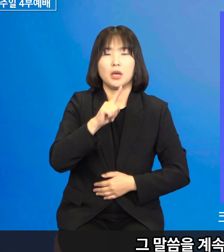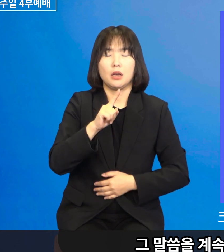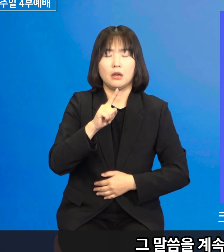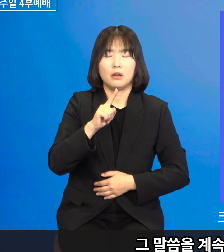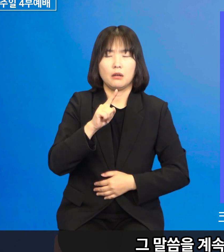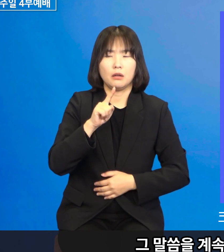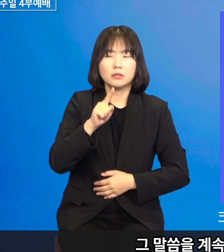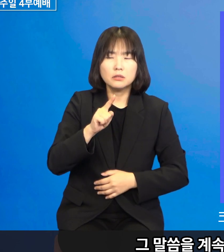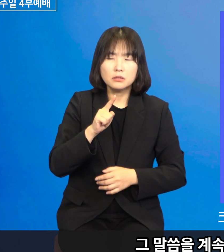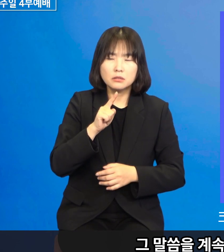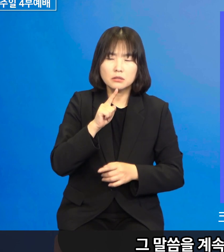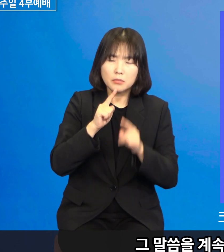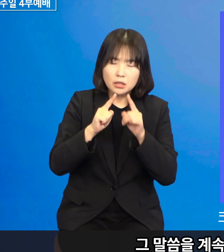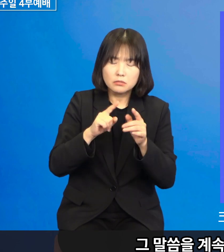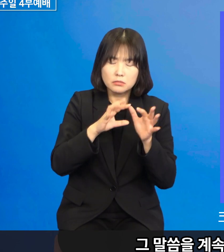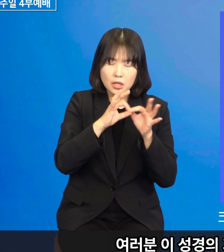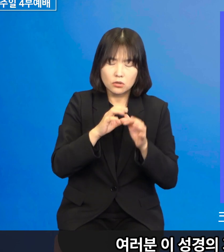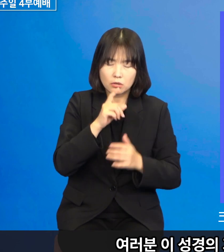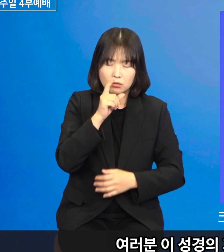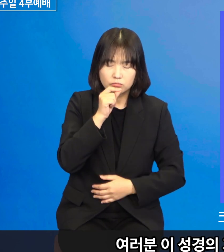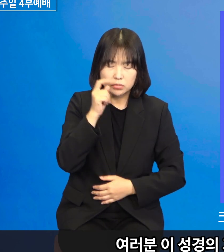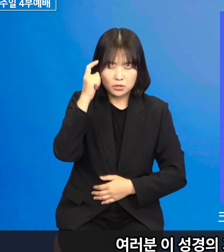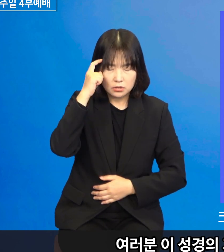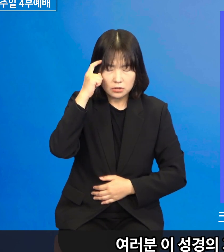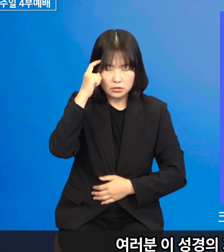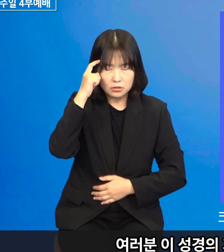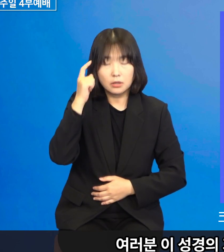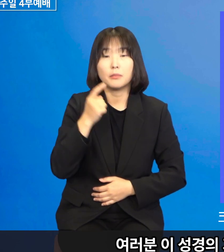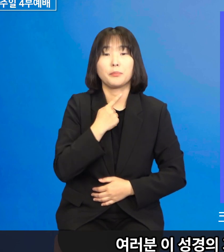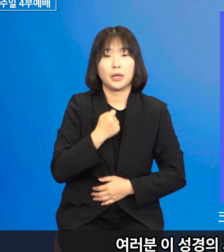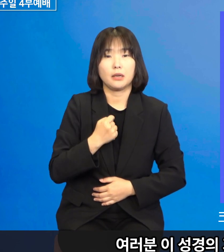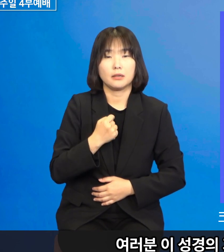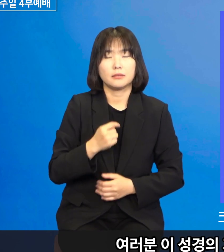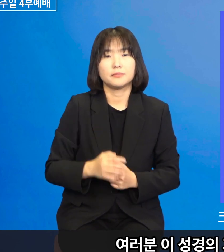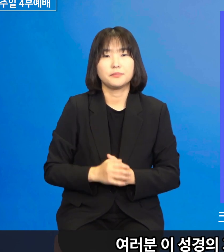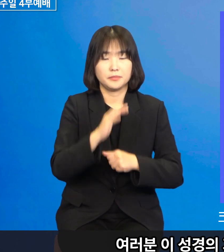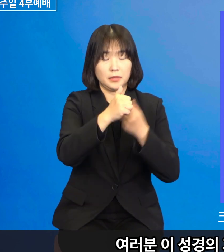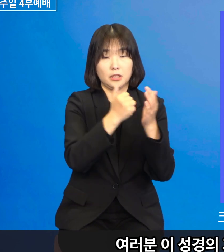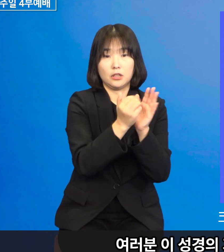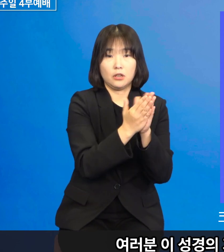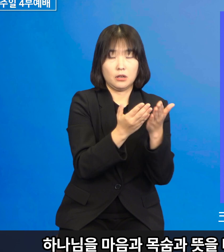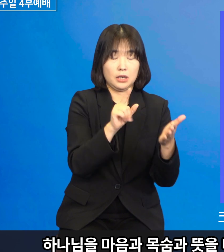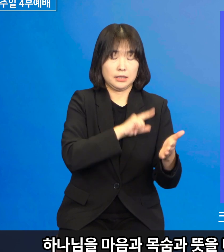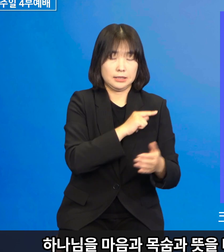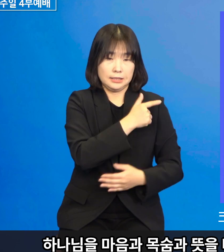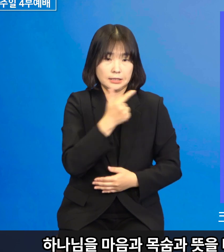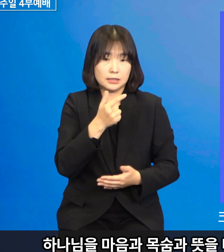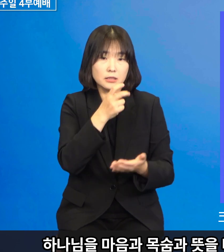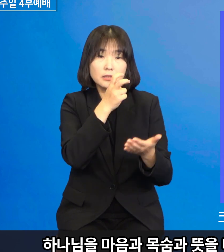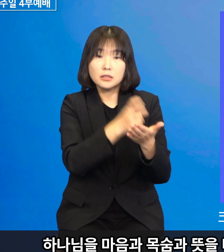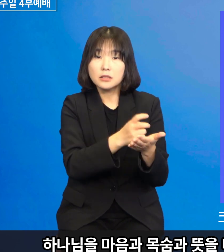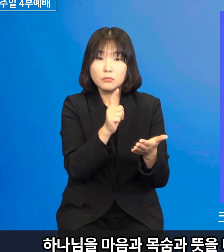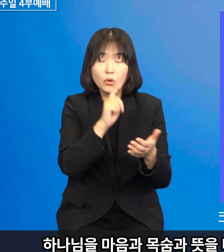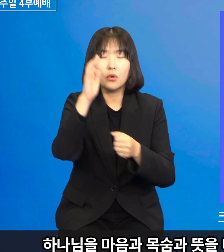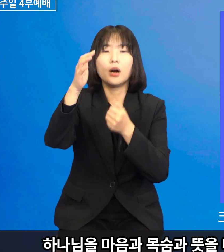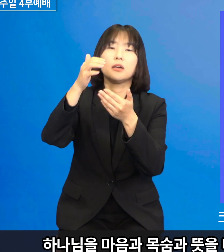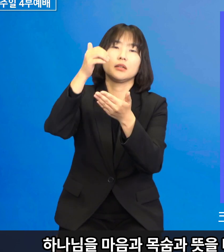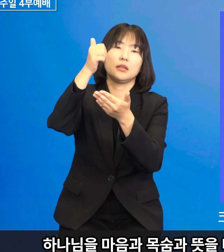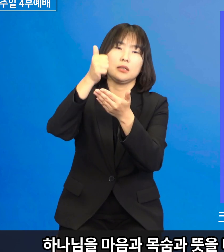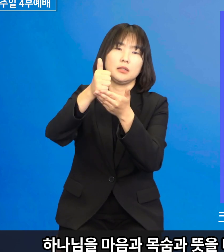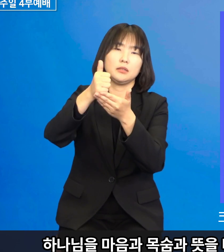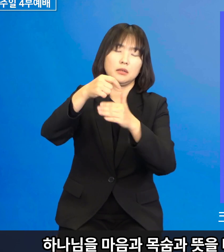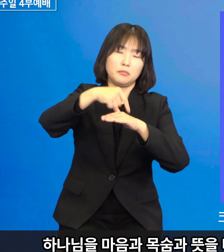말씀을 계속 묵상하는 것이죠. 여러분, 이 성경의 가장 큰 계명이 뭐죠? 하나님을